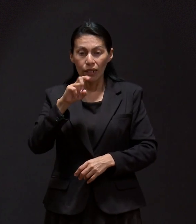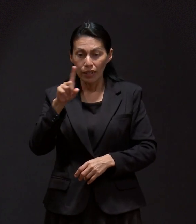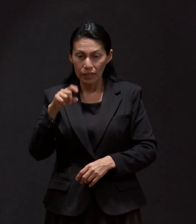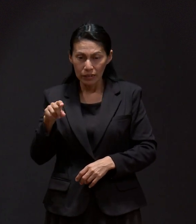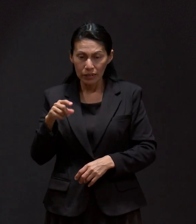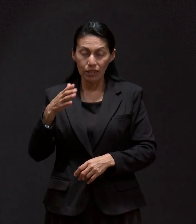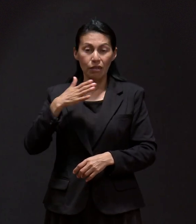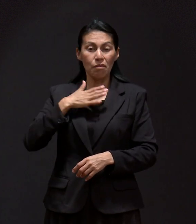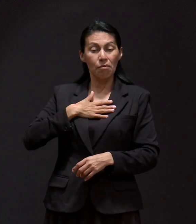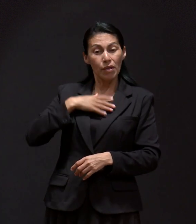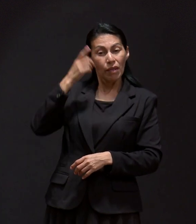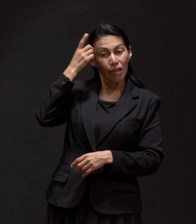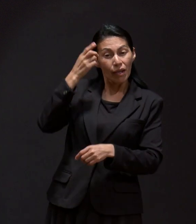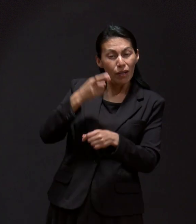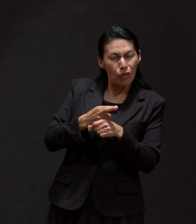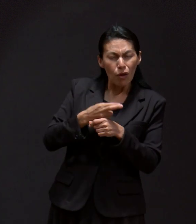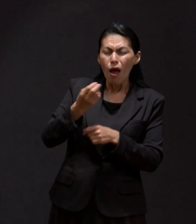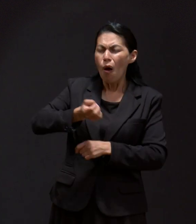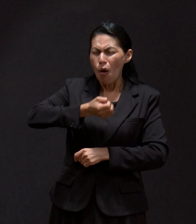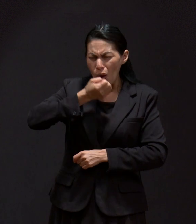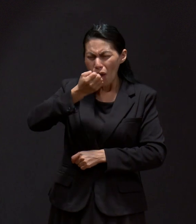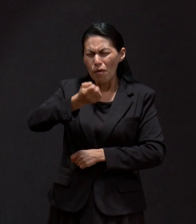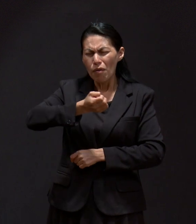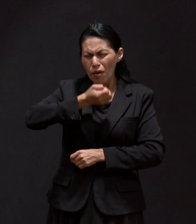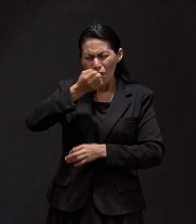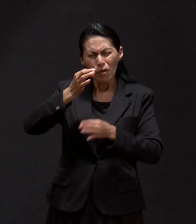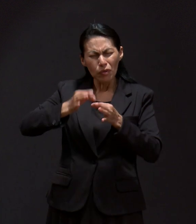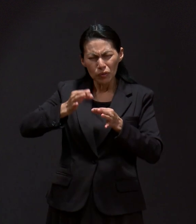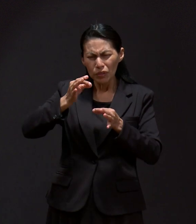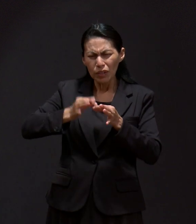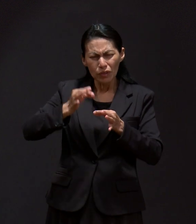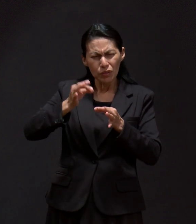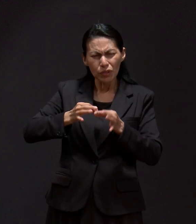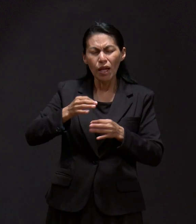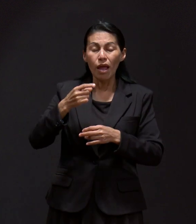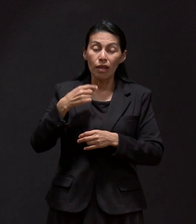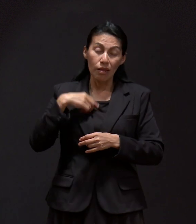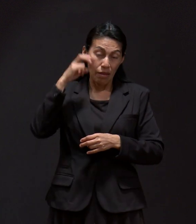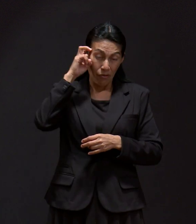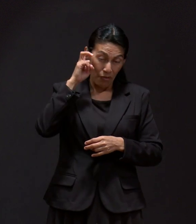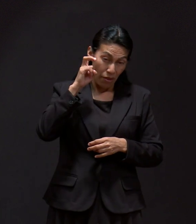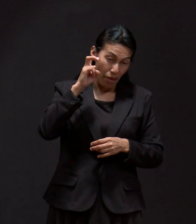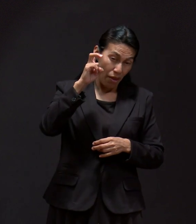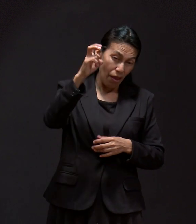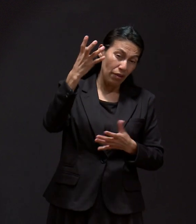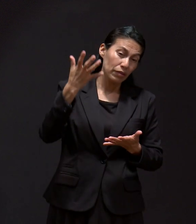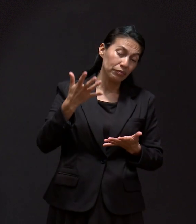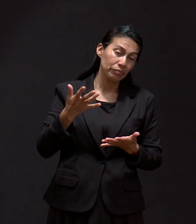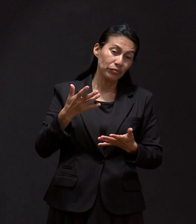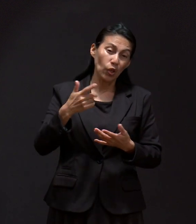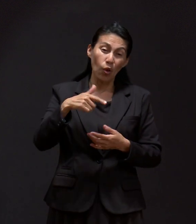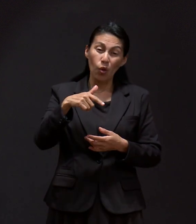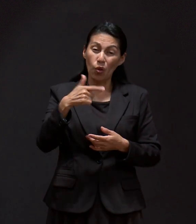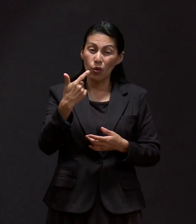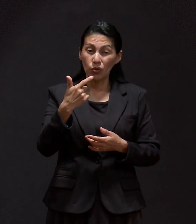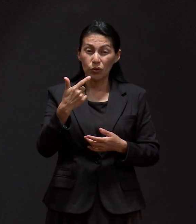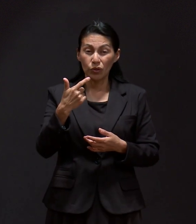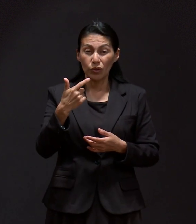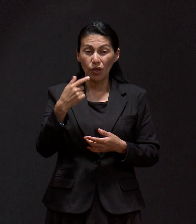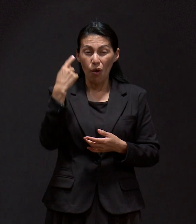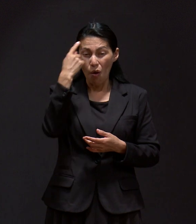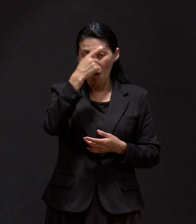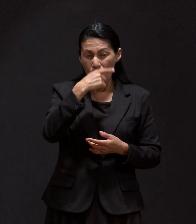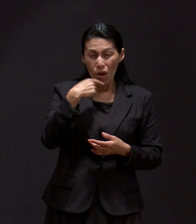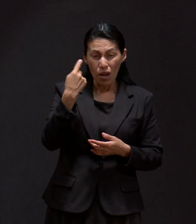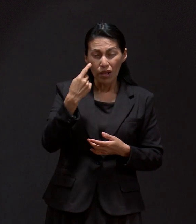era una ilusión muy grande para mí y mi directora también me acompañó a orar esos momentos en el viaje todo el viaje de 11